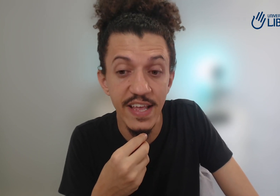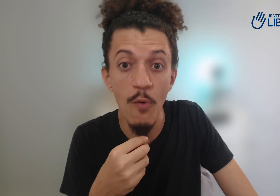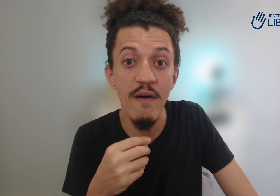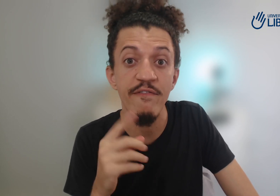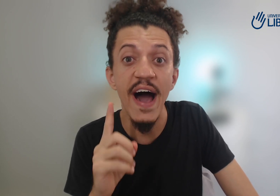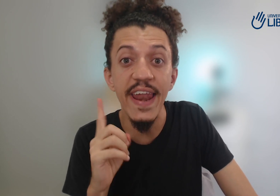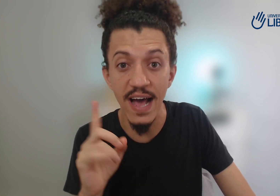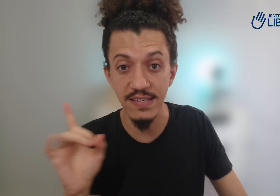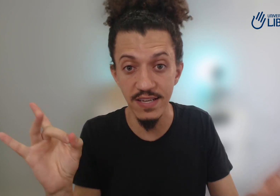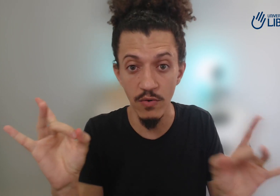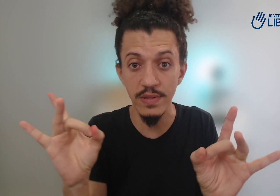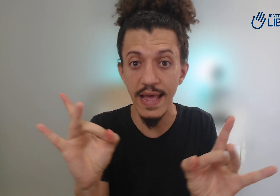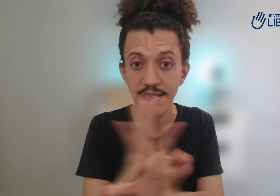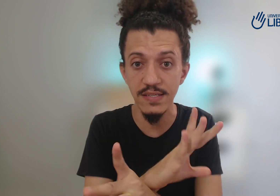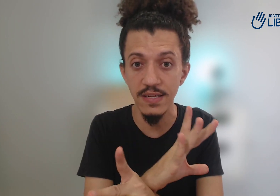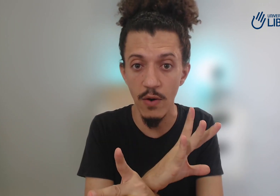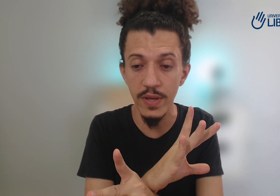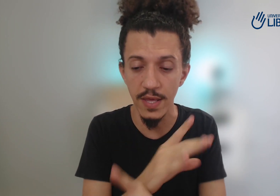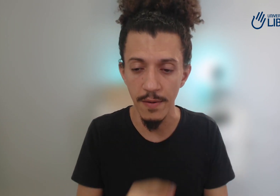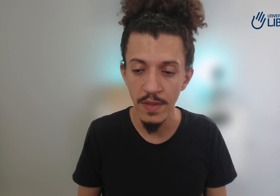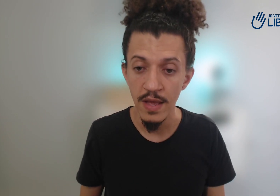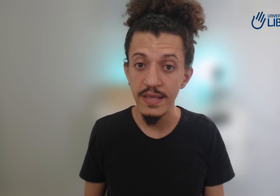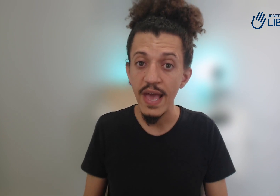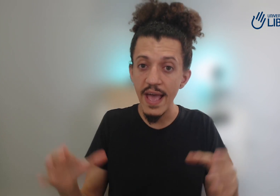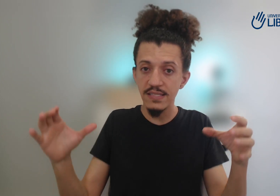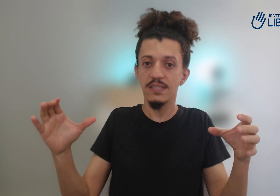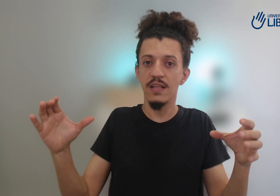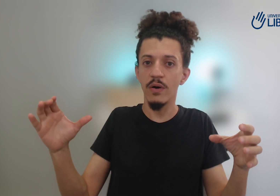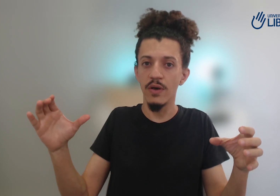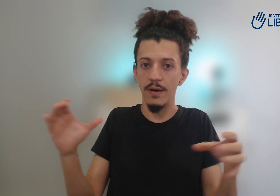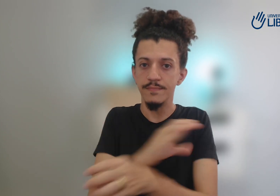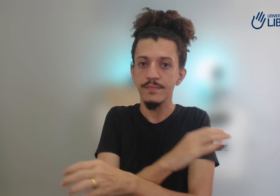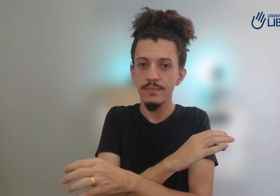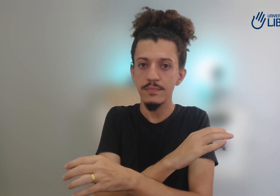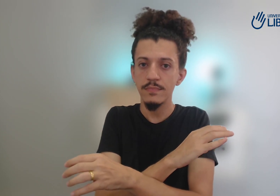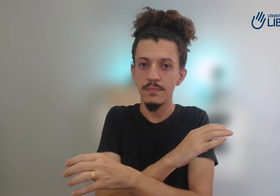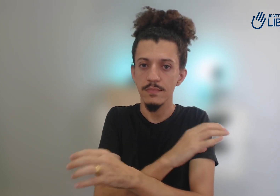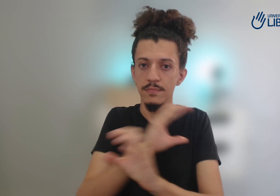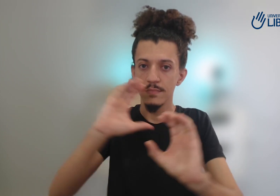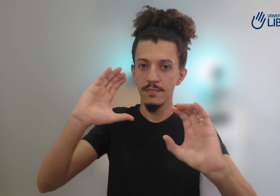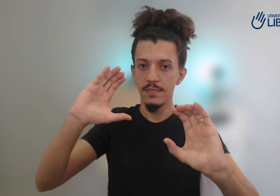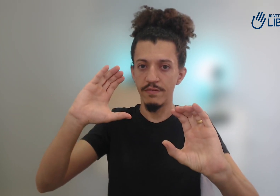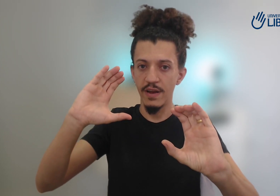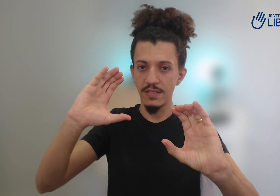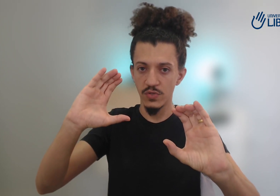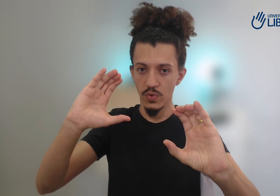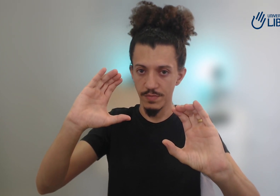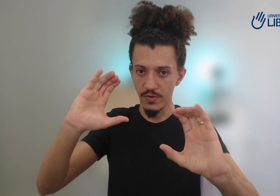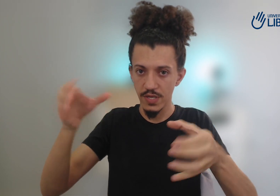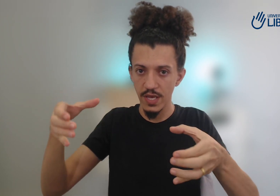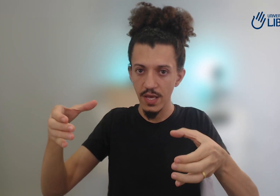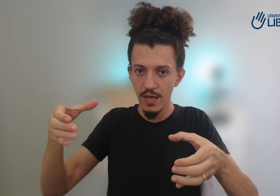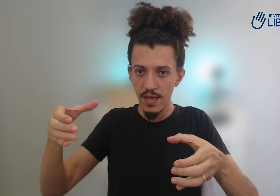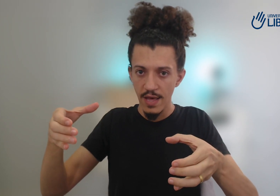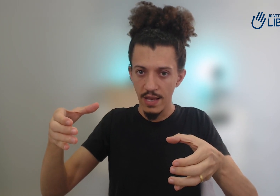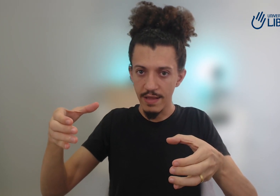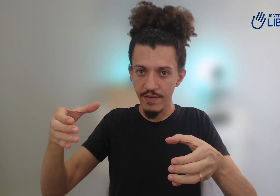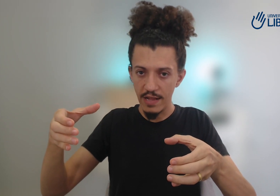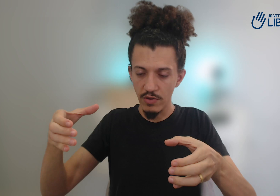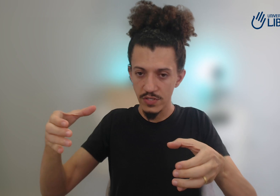uma variação desse sinal aqui, que é esse sinal aqui, ó. Vendo essas duas mãos aqui? Ele está virado assim um